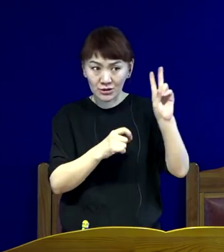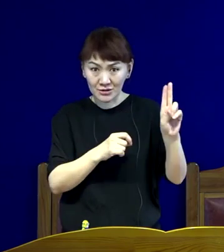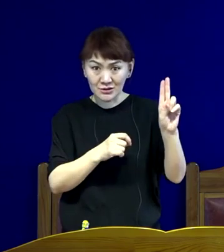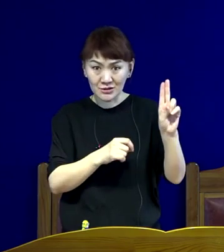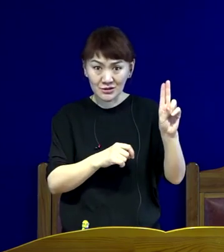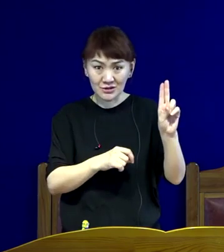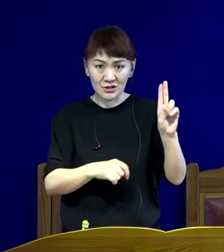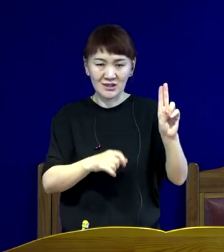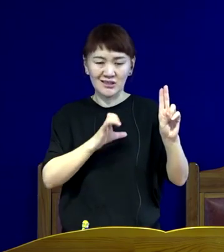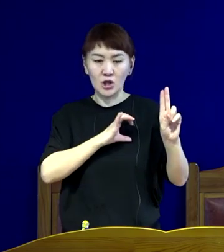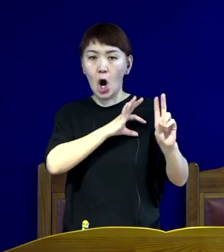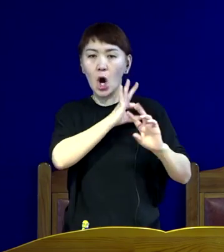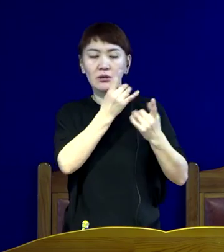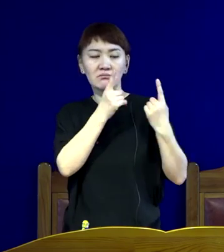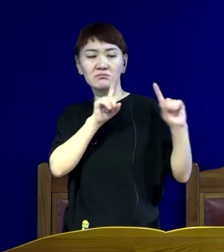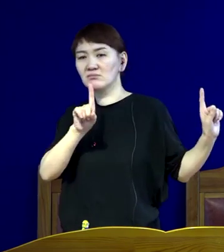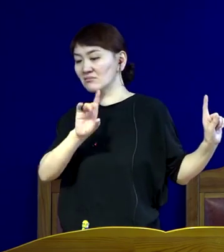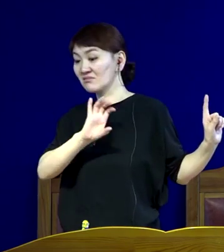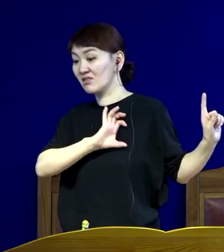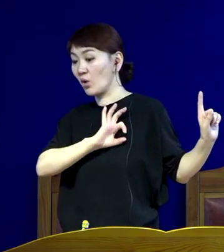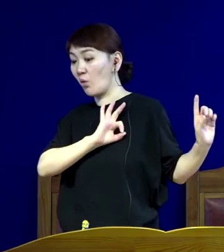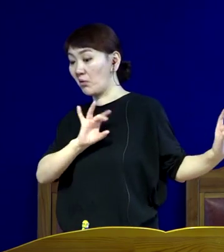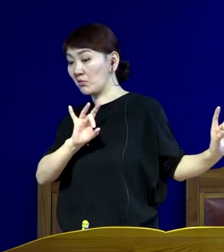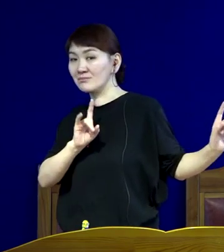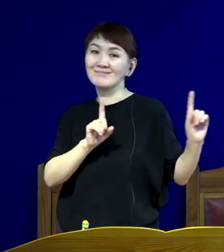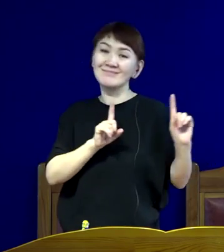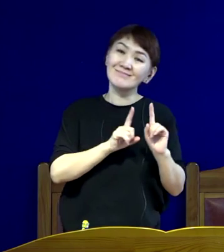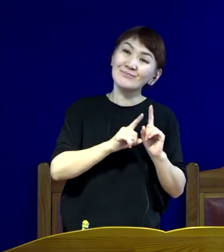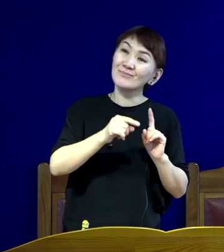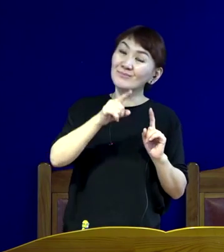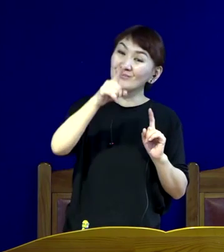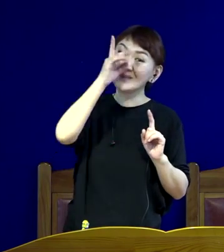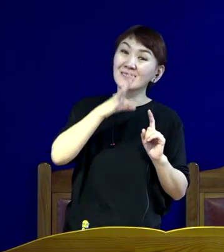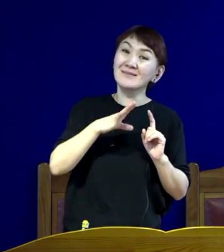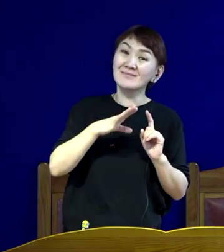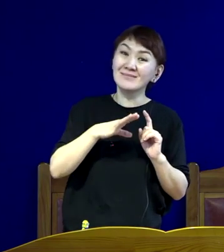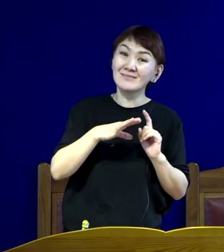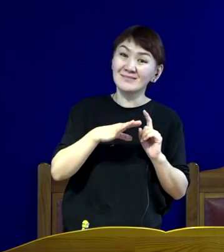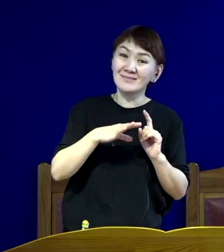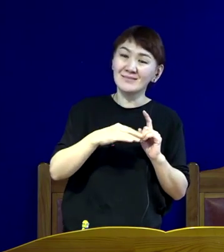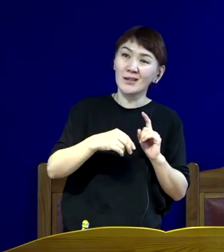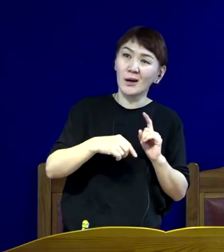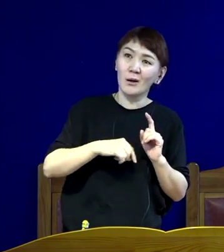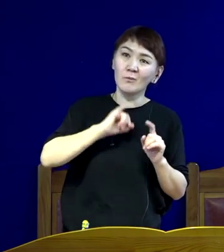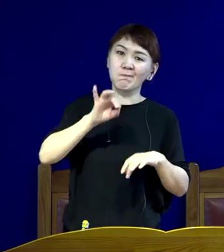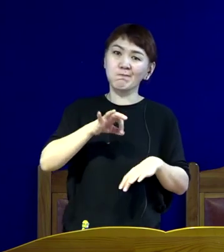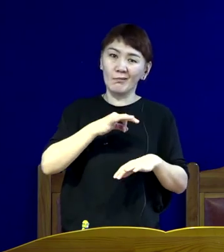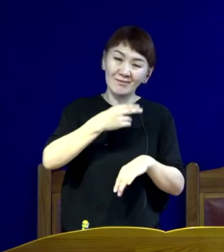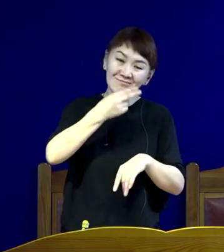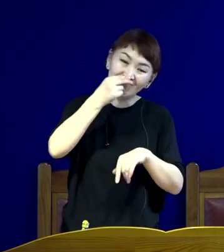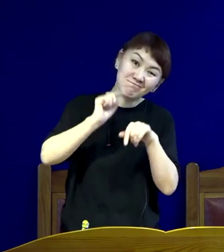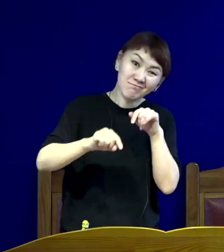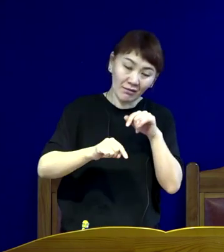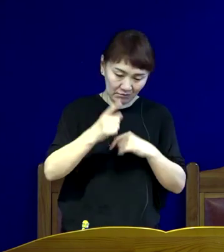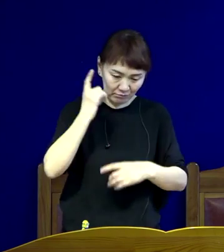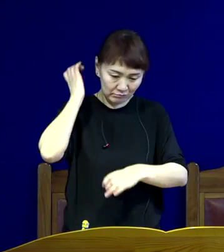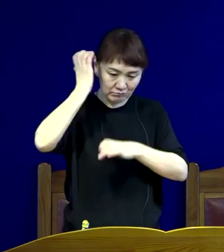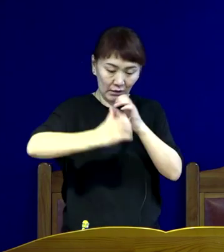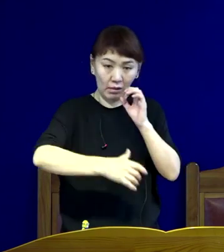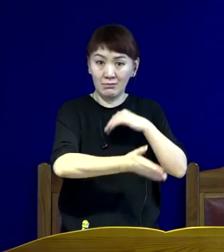өөр сэтгэлтэй байсан учраас бурхныг сороод тэгээд сахилгажуул даваа өгсөн хүмүүс